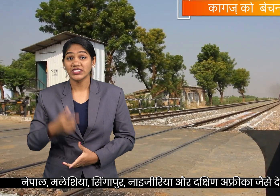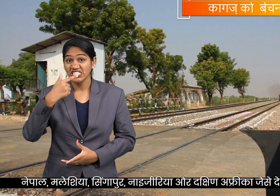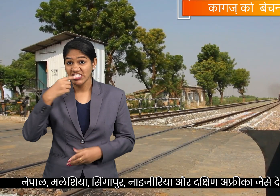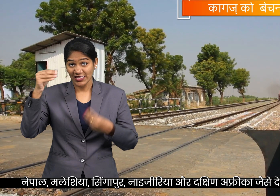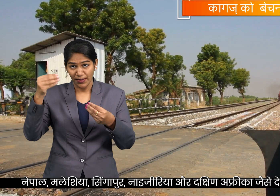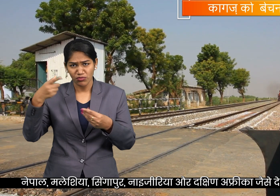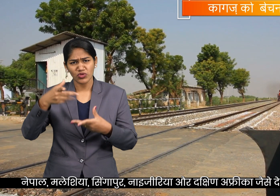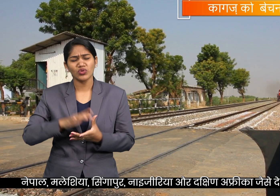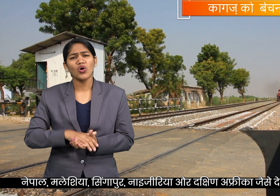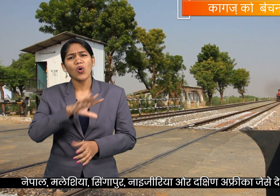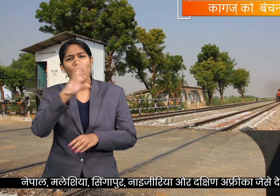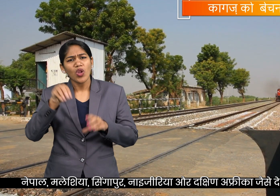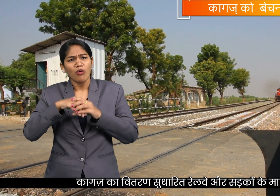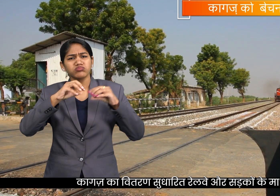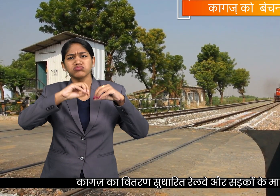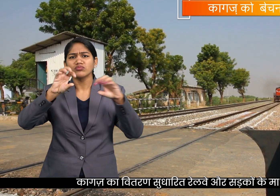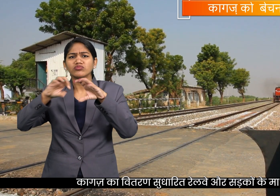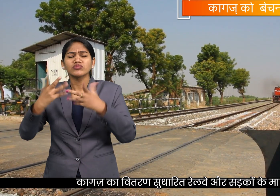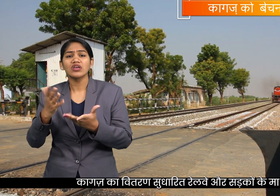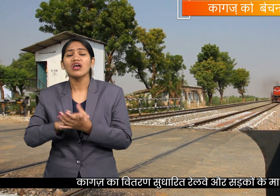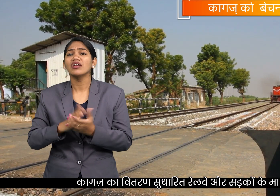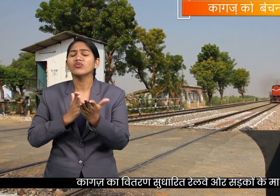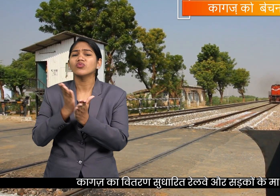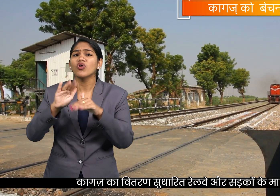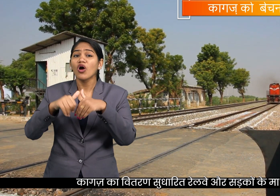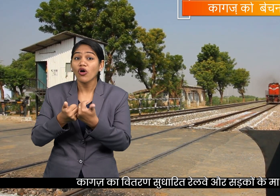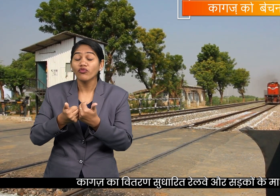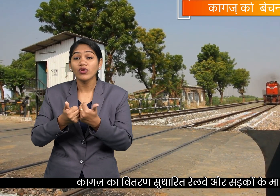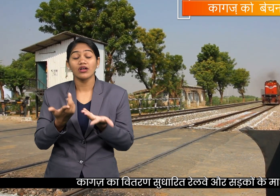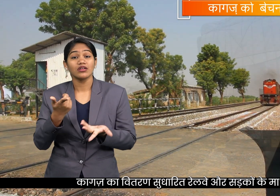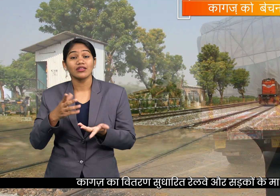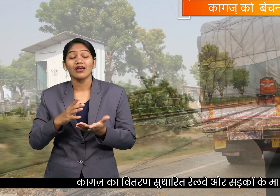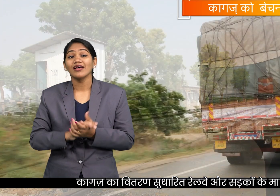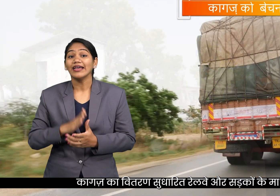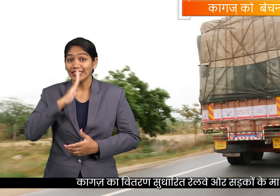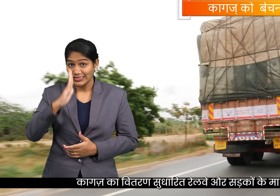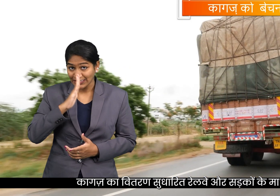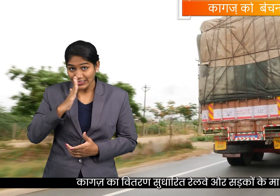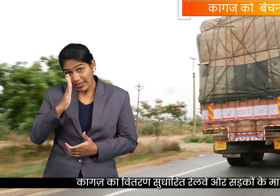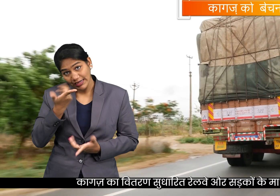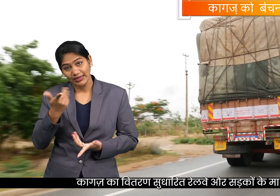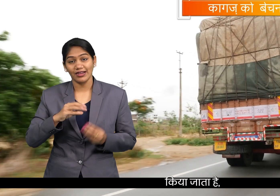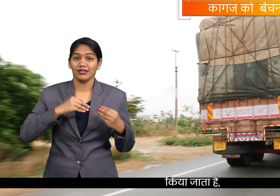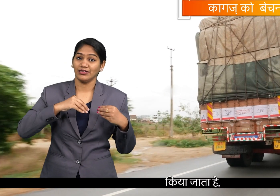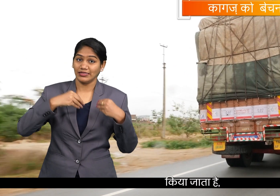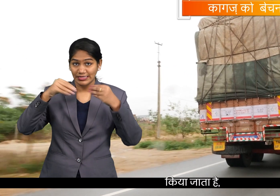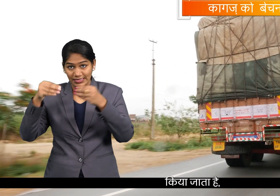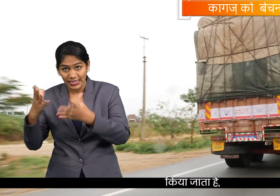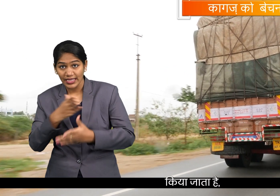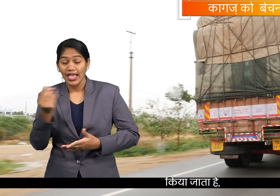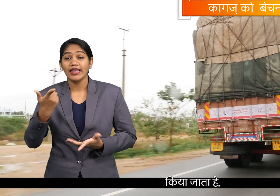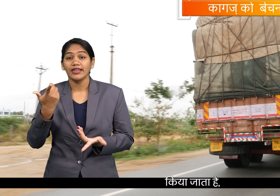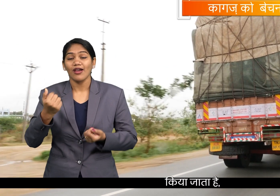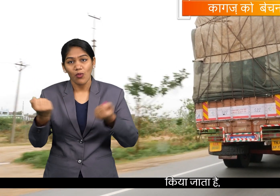जैसे देशों में कागज बेचते हैं। कागज का वितरण सुधारित रेलवे और सड़कों के माध्यम से किया जाता